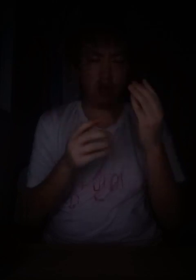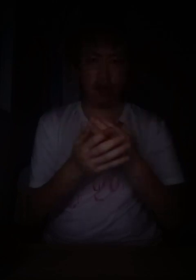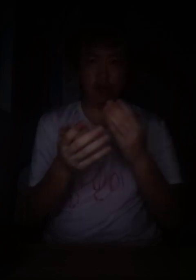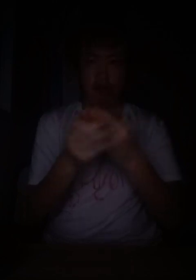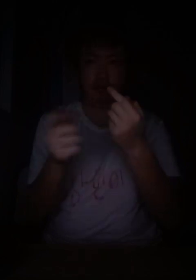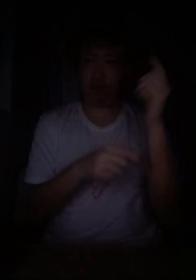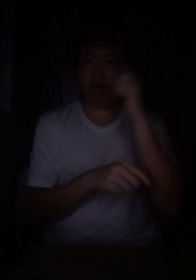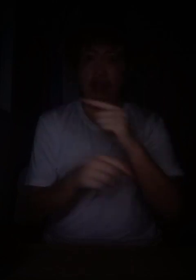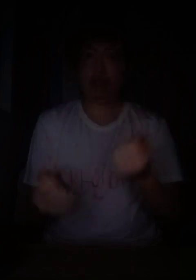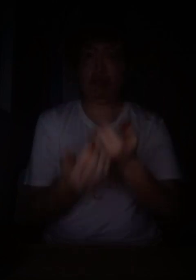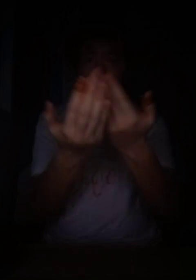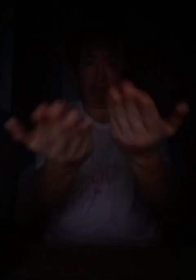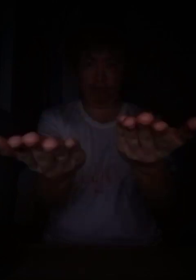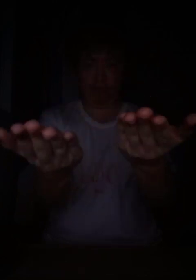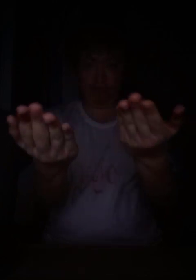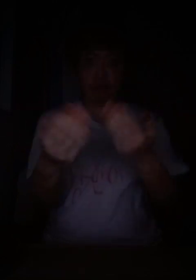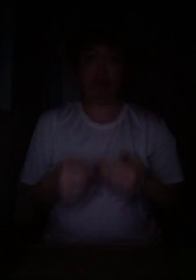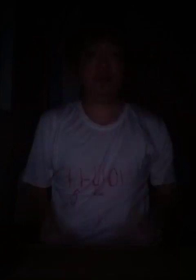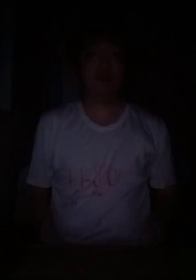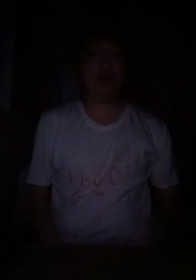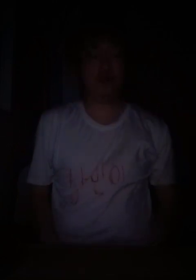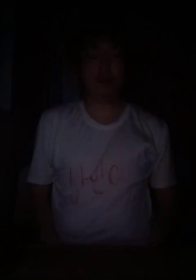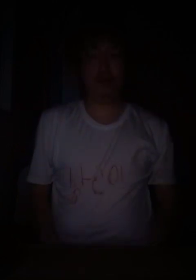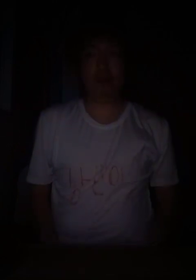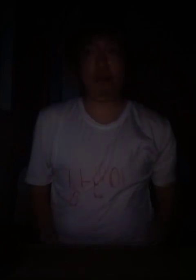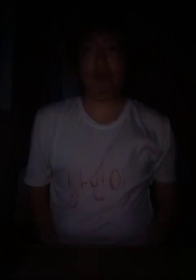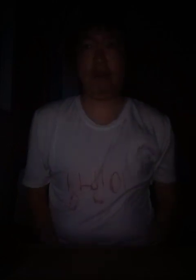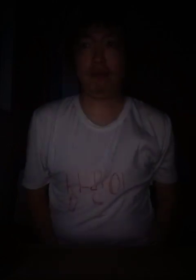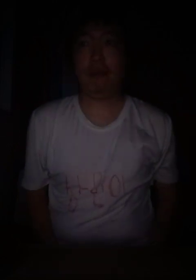출동합니다. 한지연 기자가 직접 체험해봤습니다.